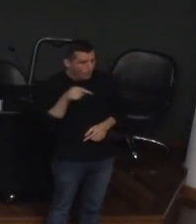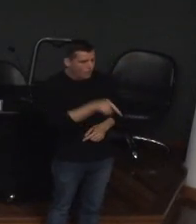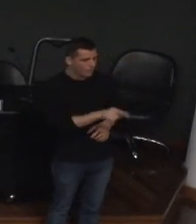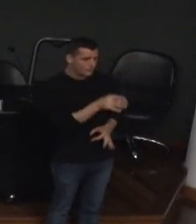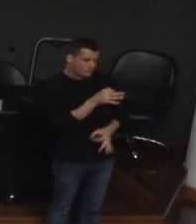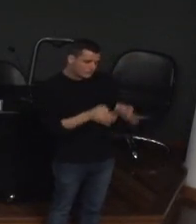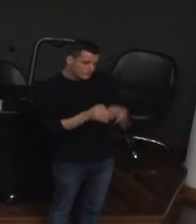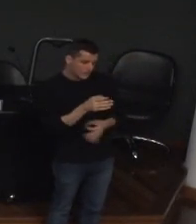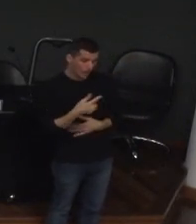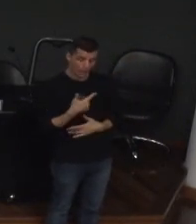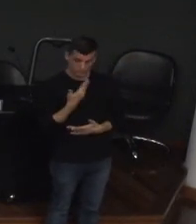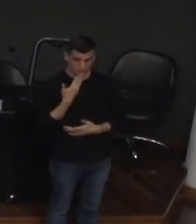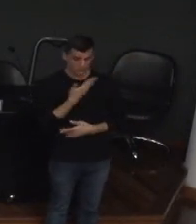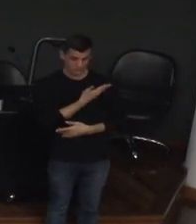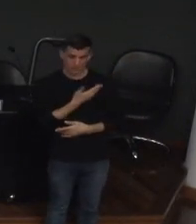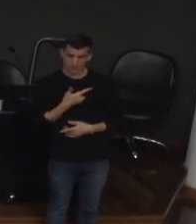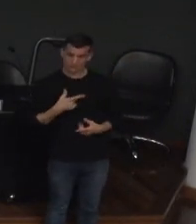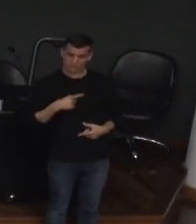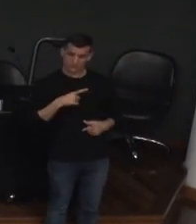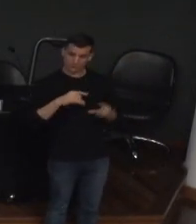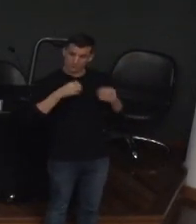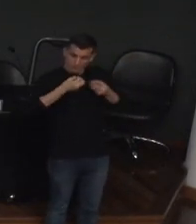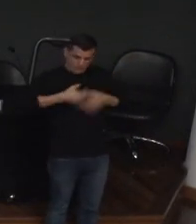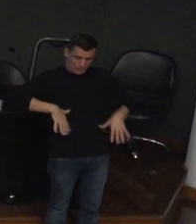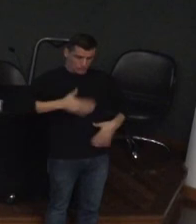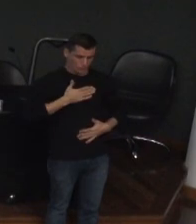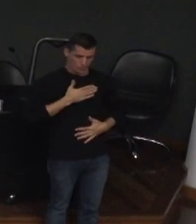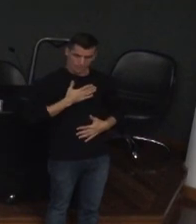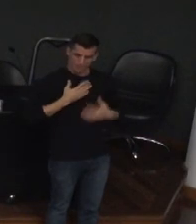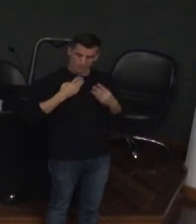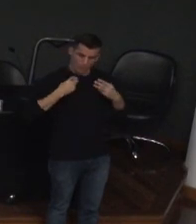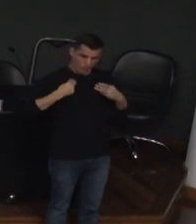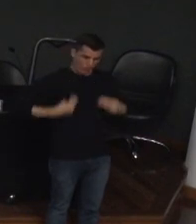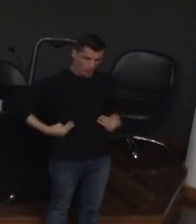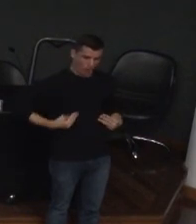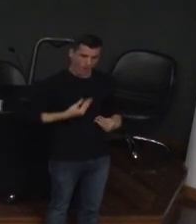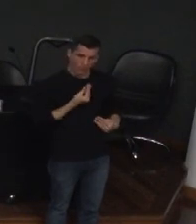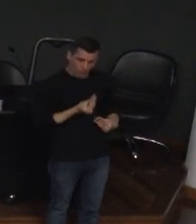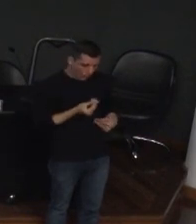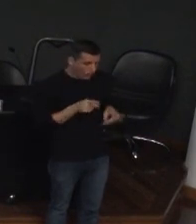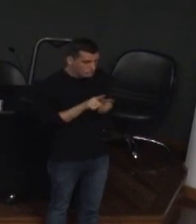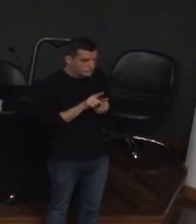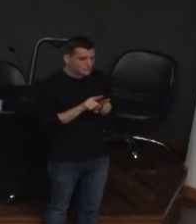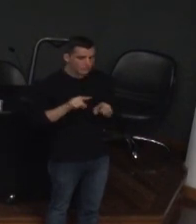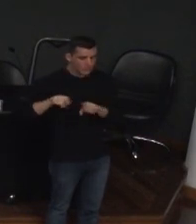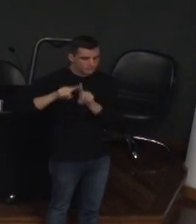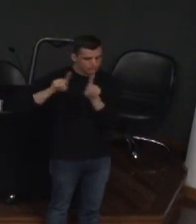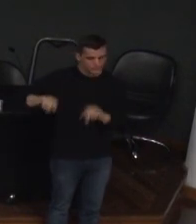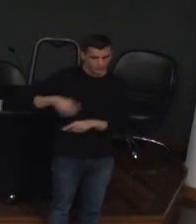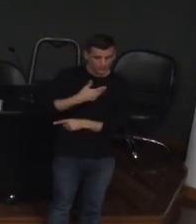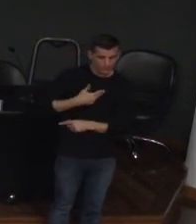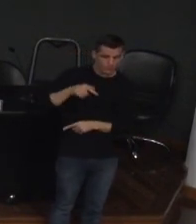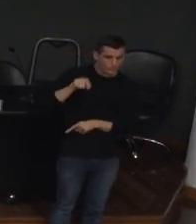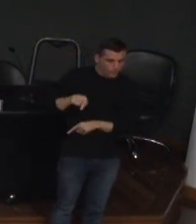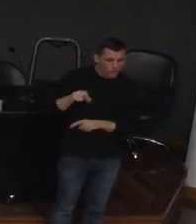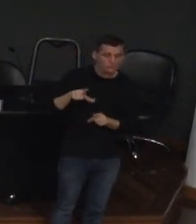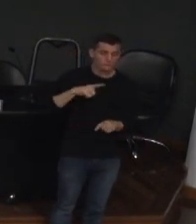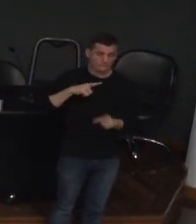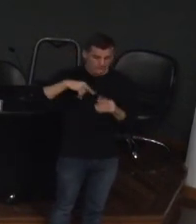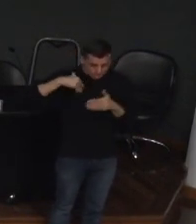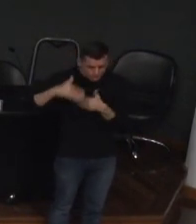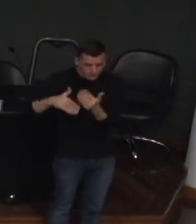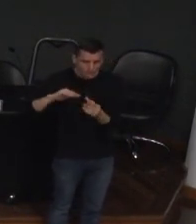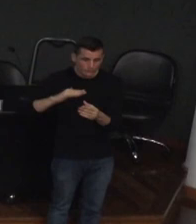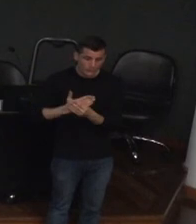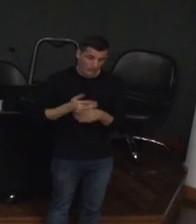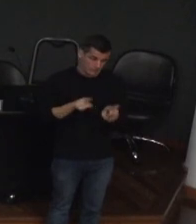para pedir uma eventual, dependendo do caso que envolva o cidadão, né, o servidor, nesse caso, que é processo administrativo, alguma situação